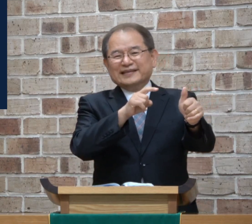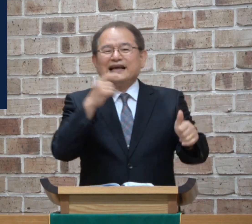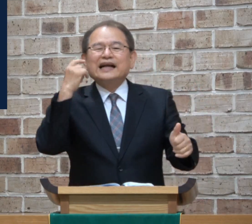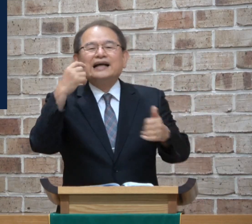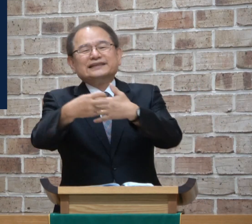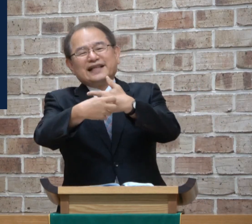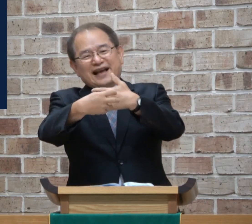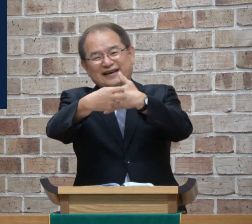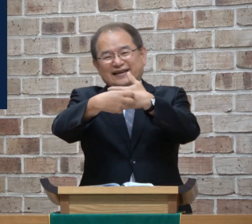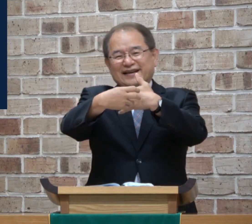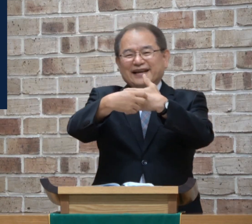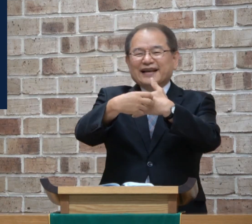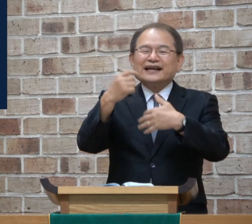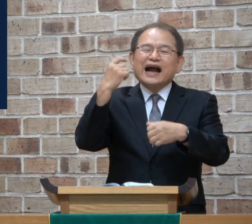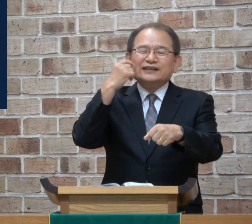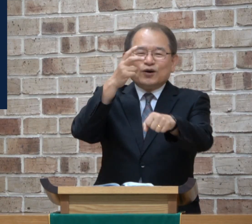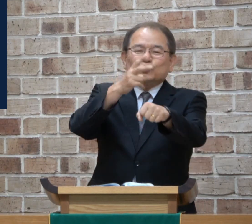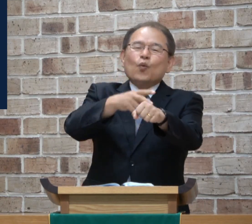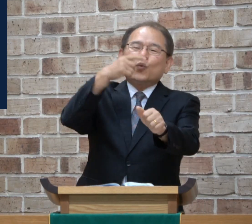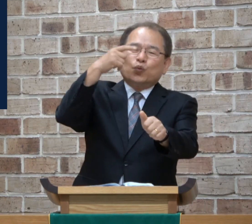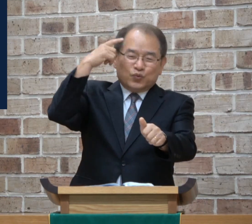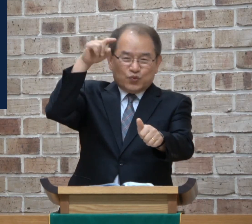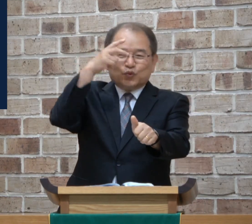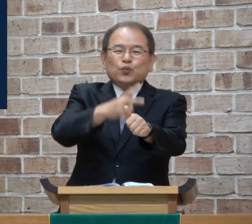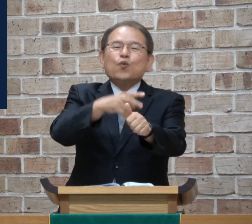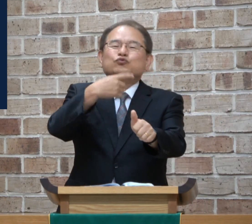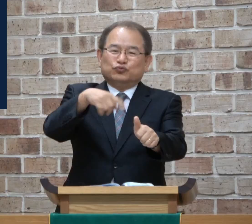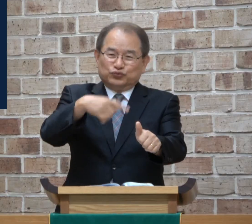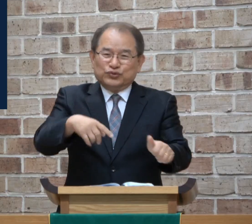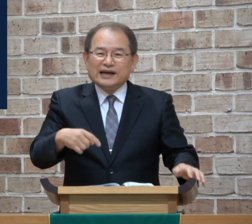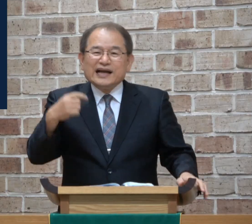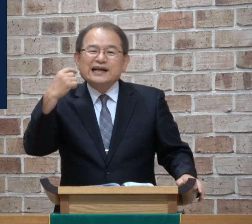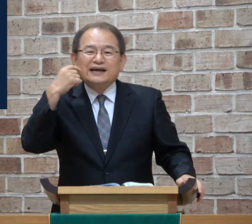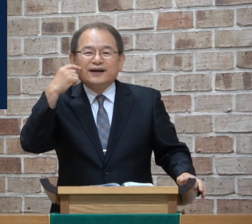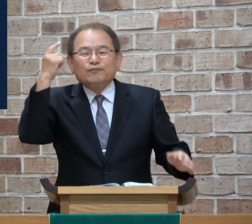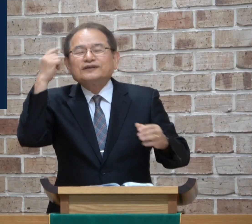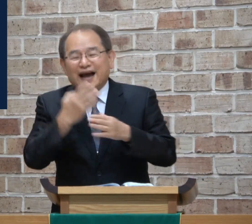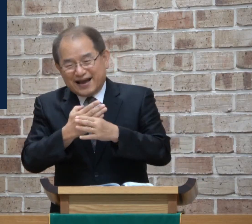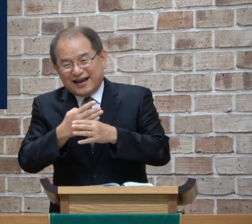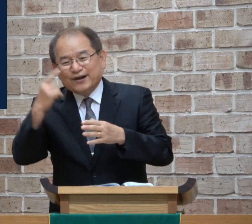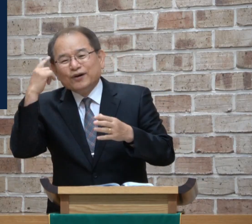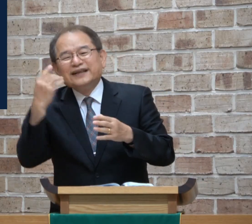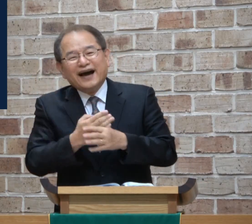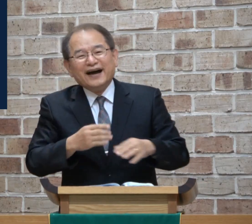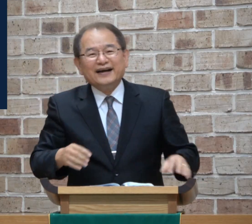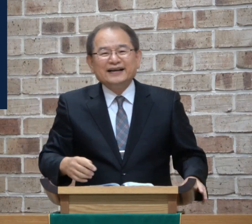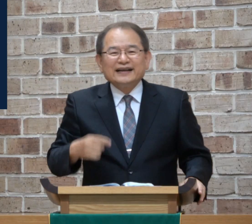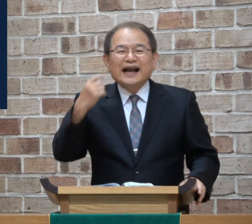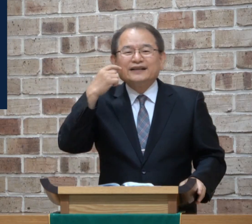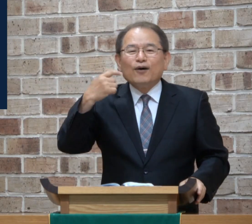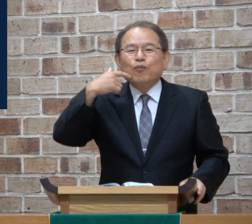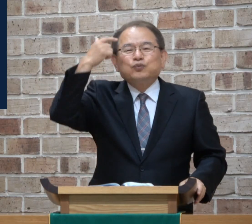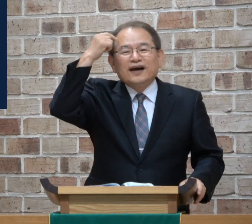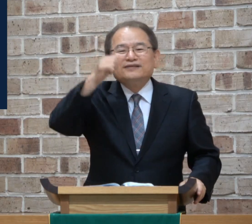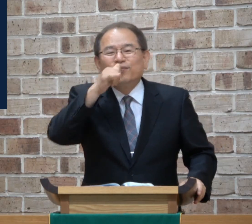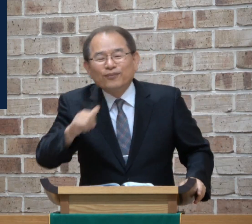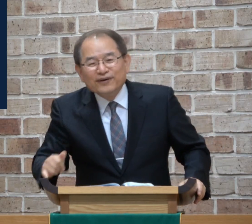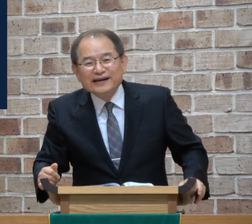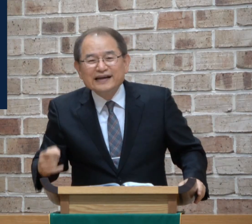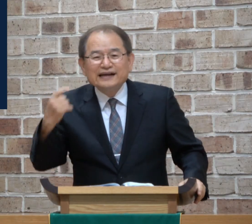하물며 사람도 가짜가 많습니다. 가짜 교수님도 있고요, 박사님도 있고, 가짜 목사님도 있습니다.